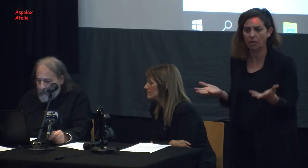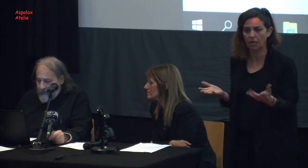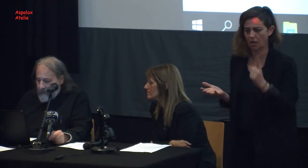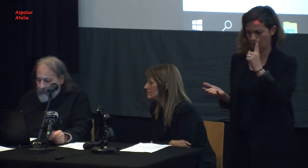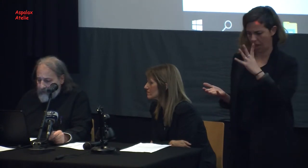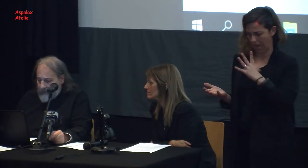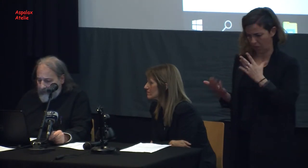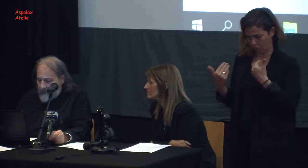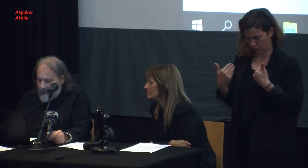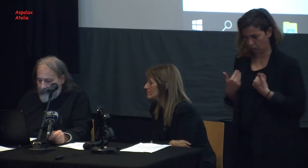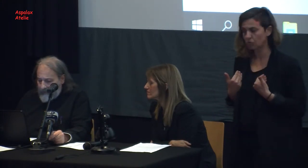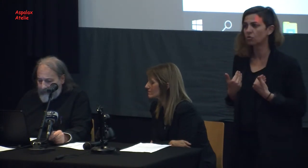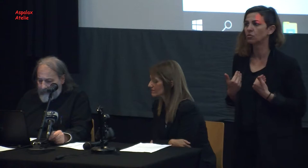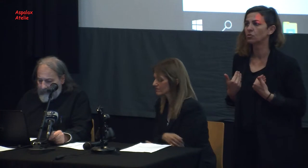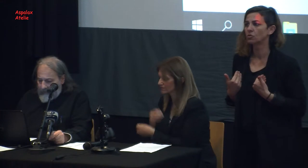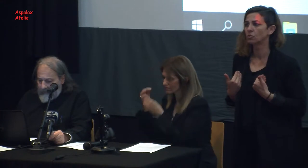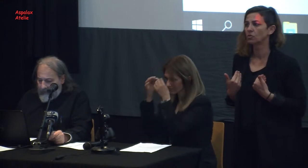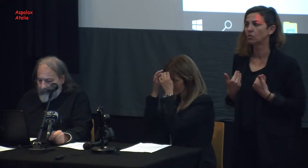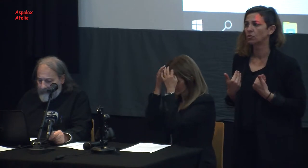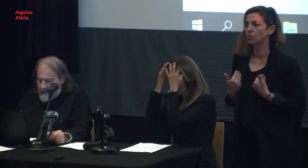κάποιος ο οποίος